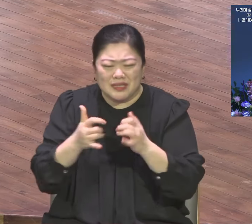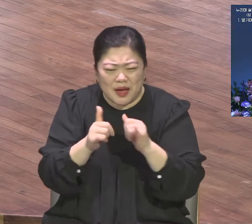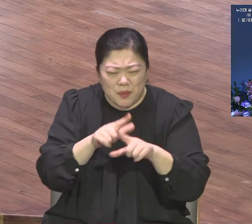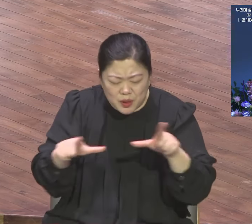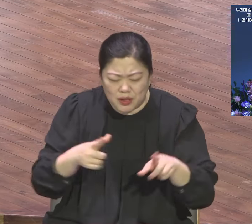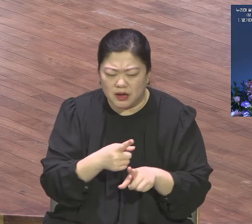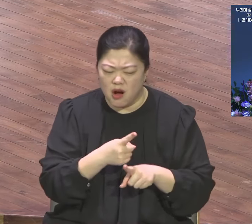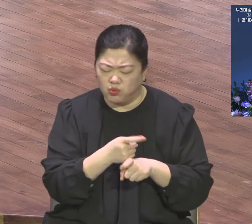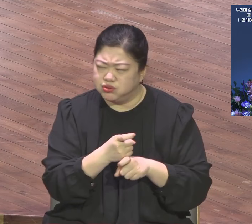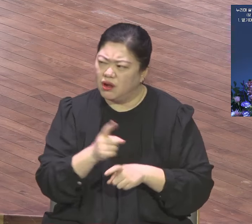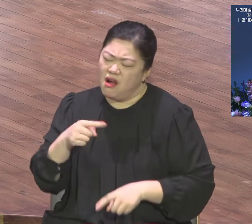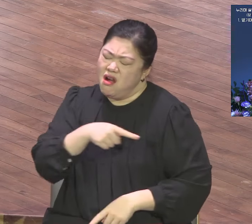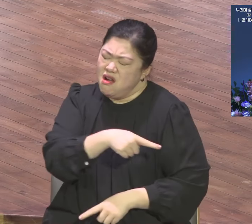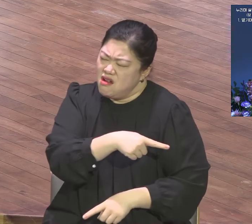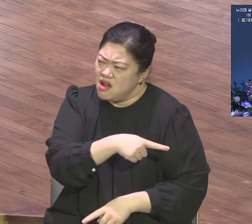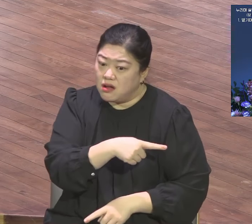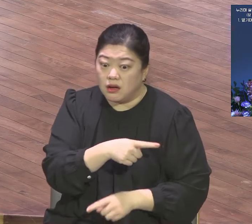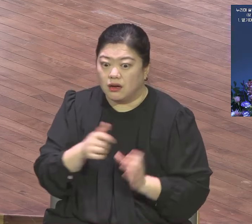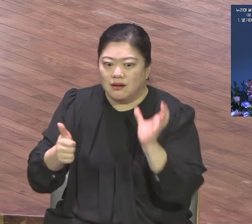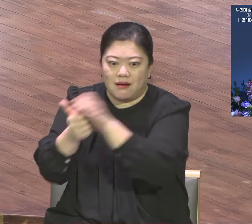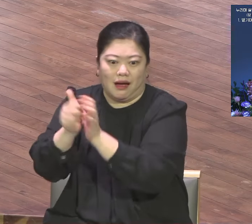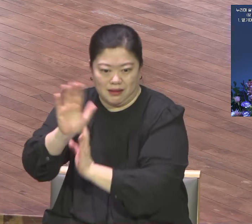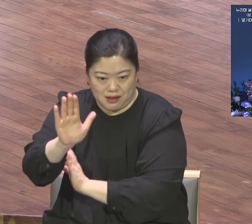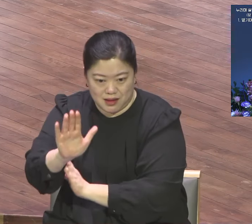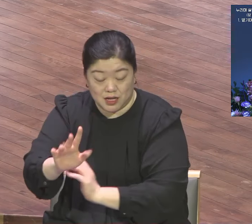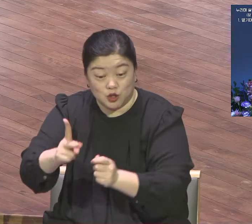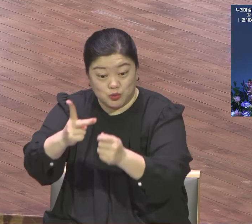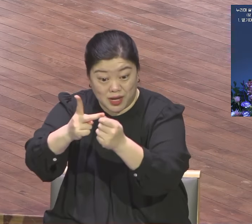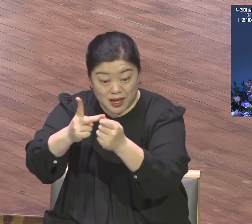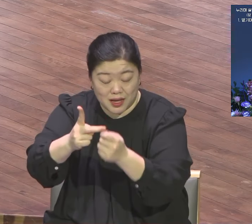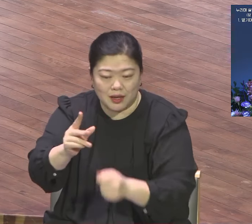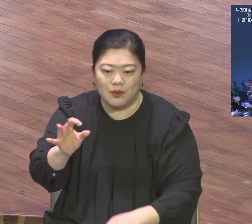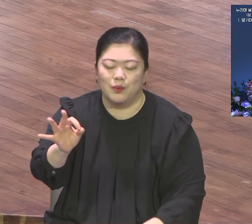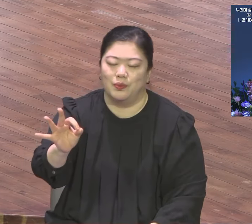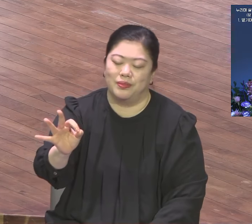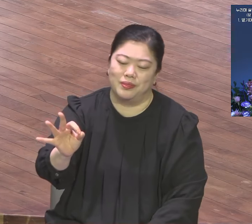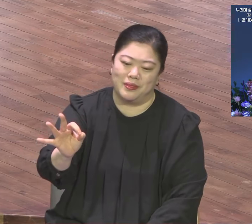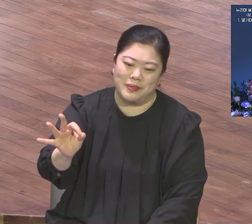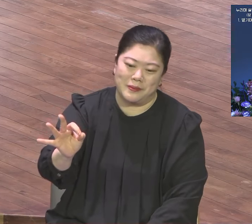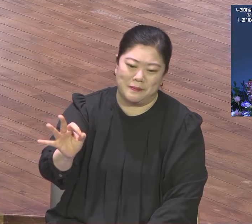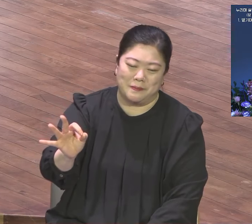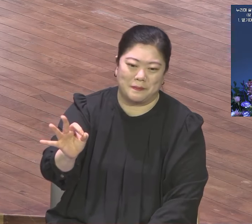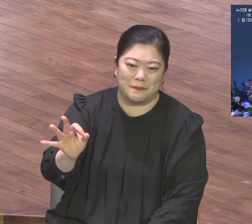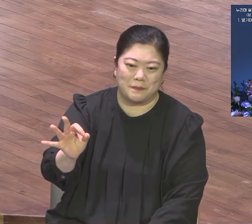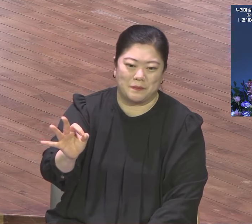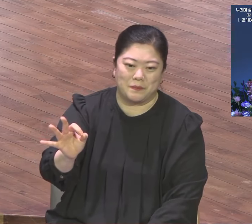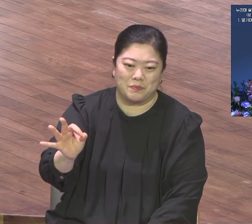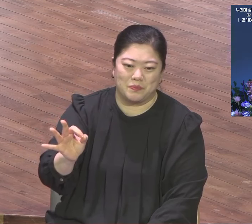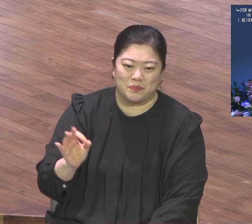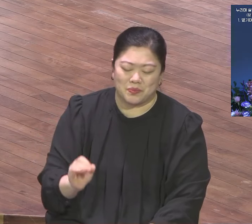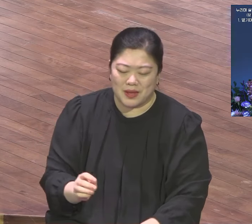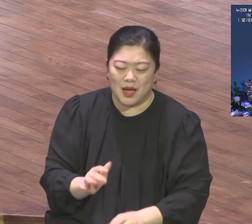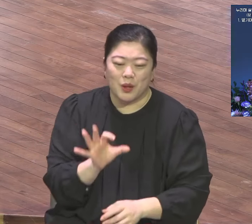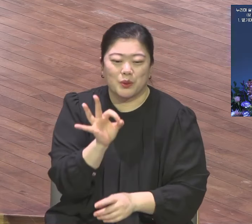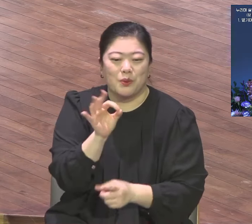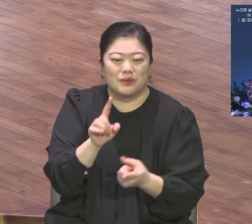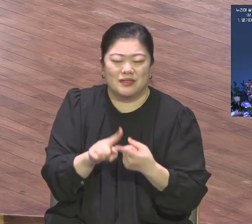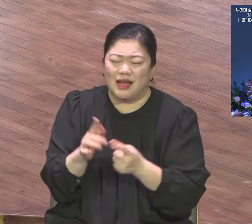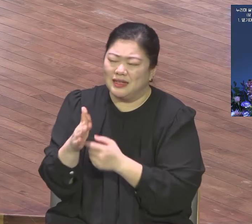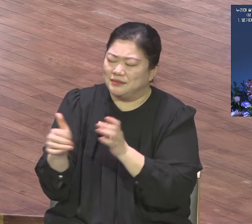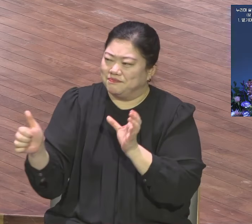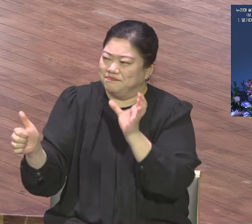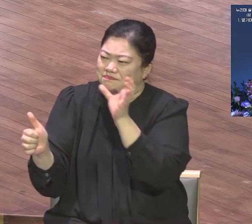물질 부분. 일상생활 하면서요 가장 여러분이 놓치지 못하고 염려하는 부분이 뭐요? 이 부분이잖아요.